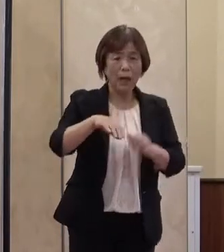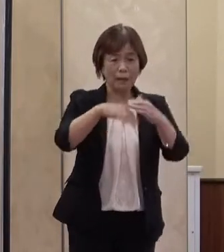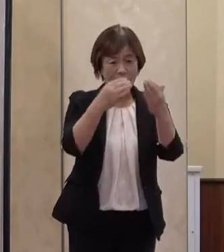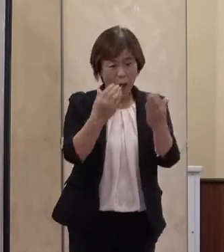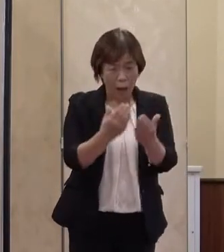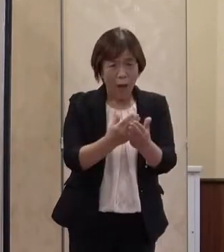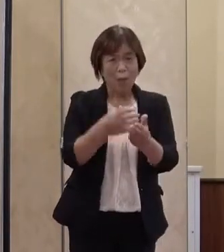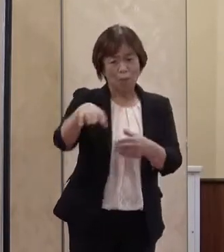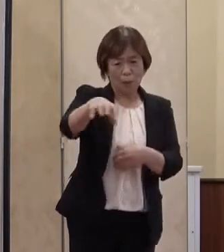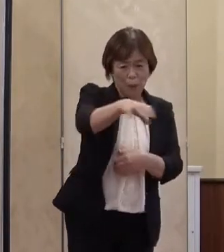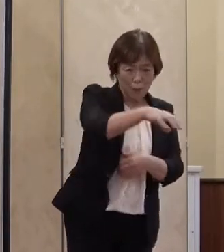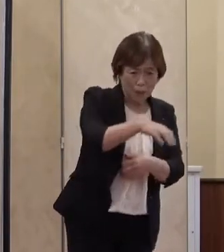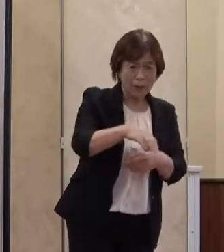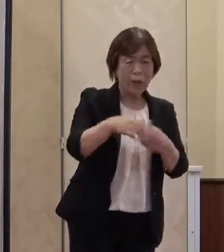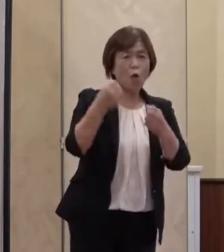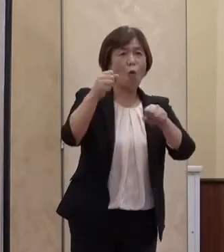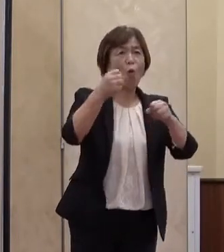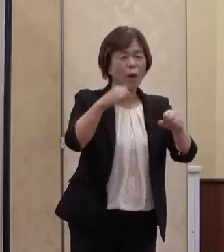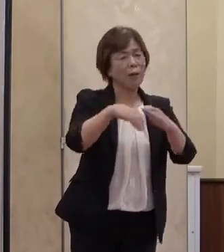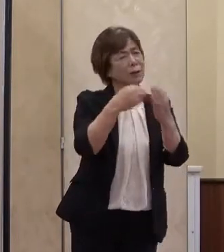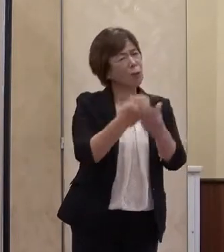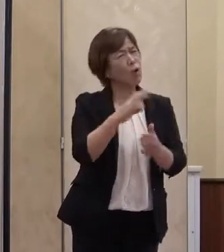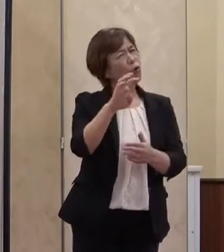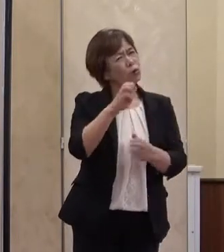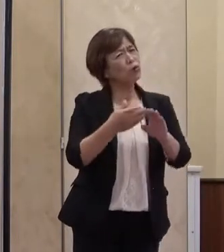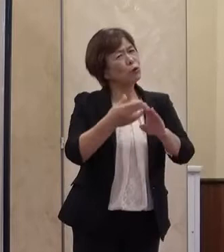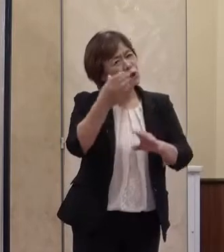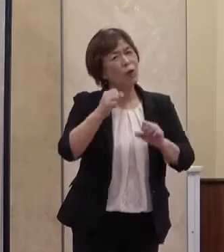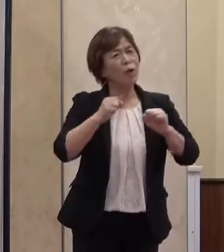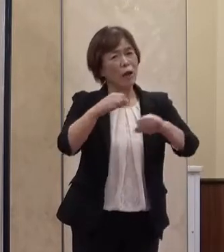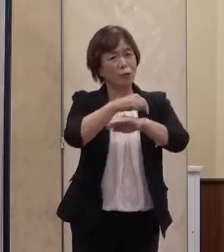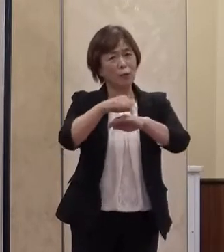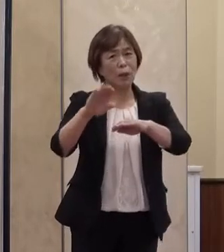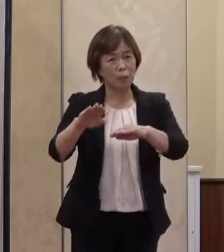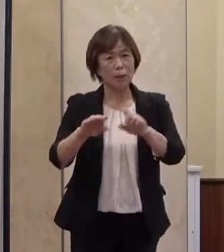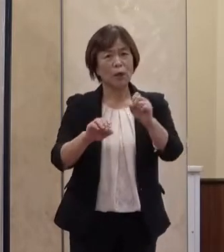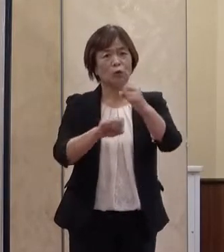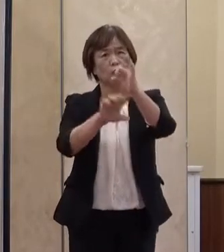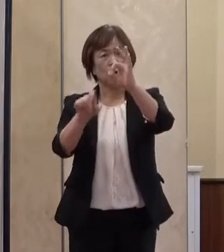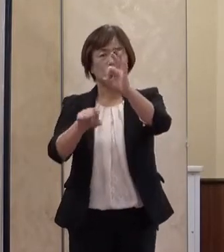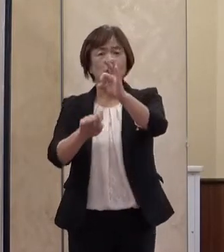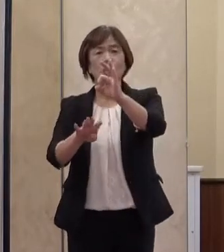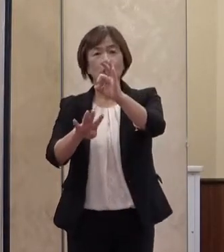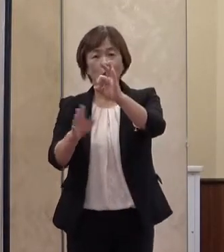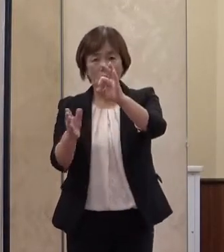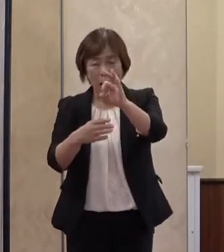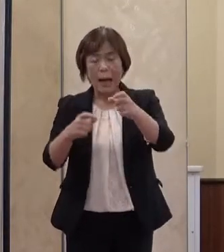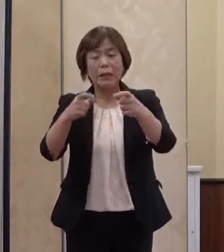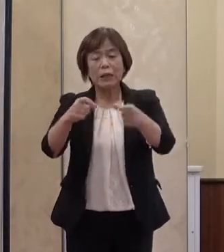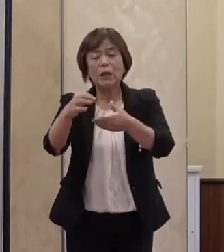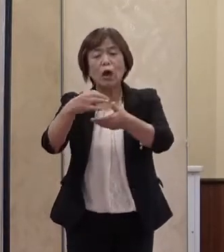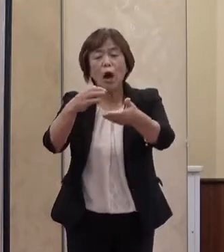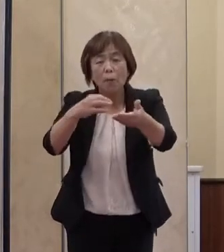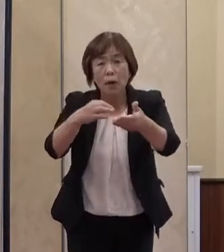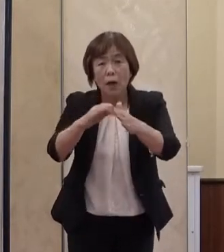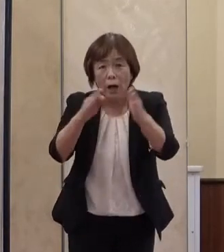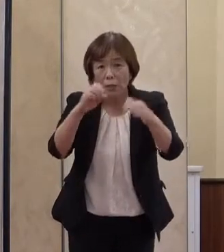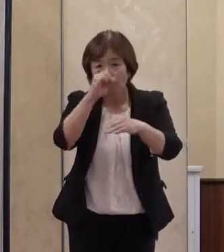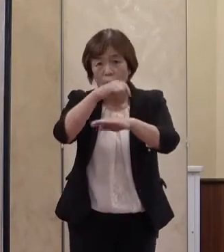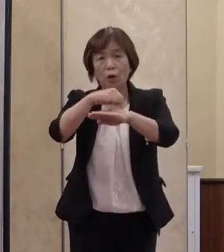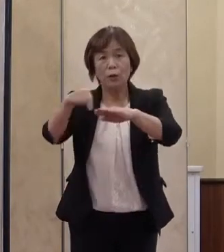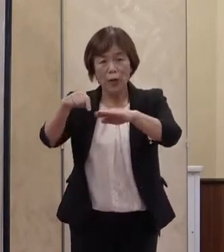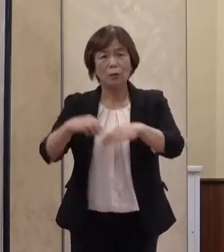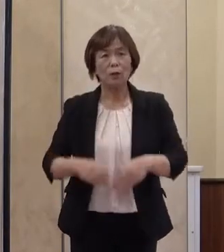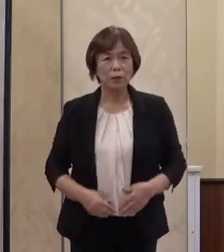公演以上を計画をしています。10月14日から順次チケット発売予定ですので、詳細は大